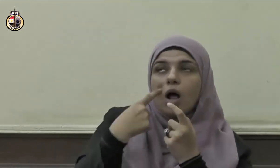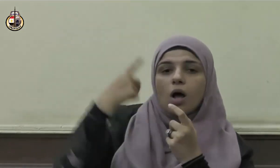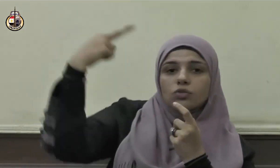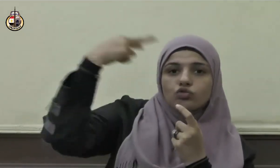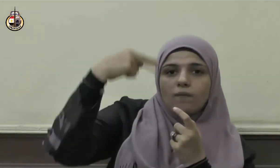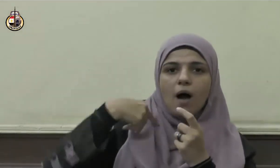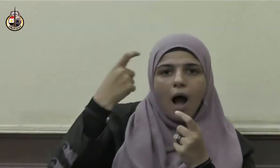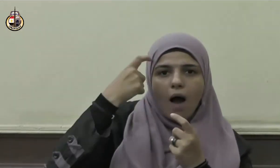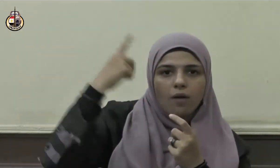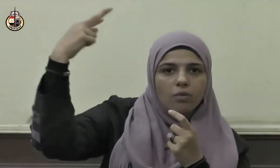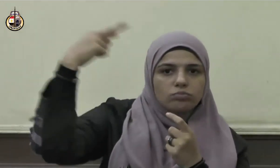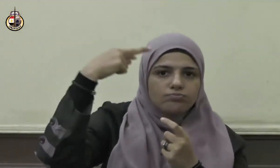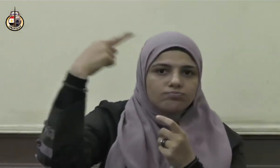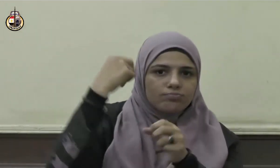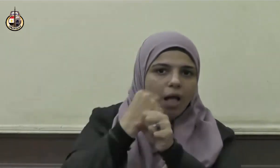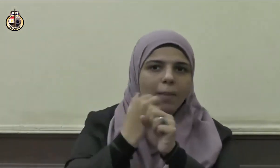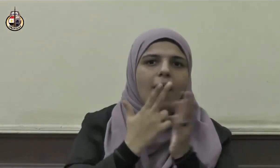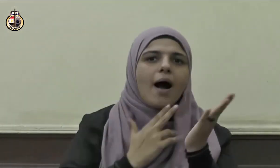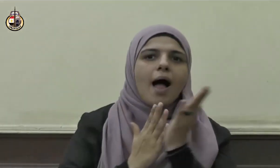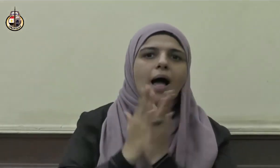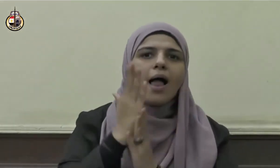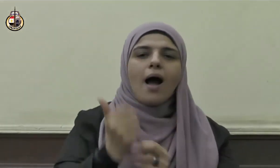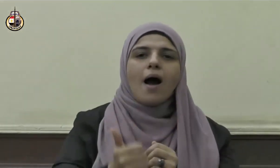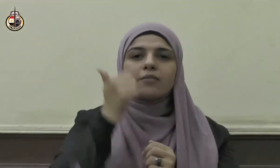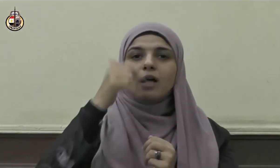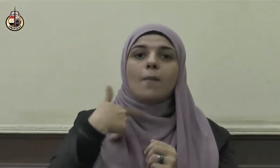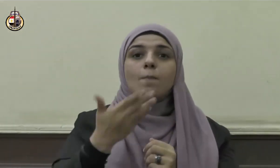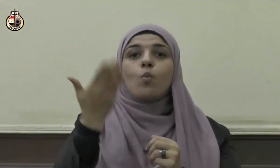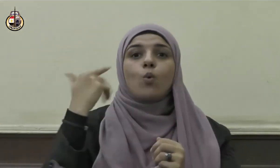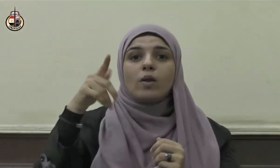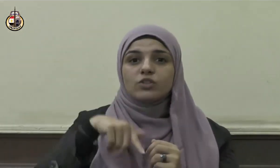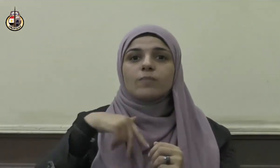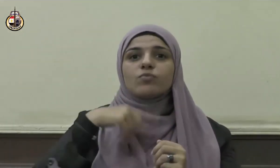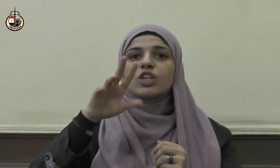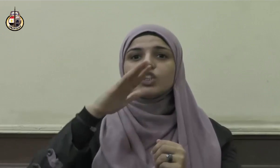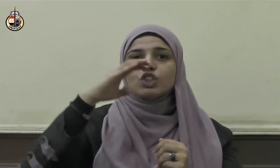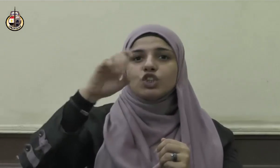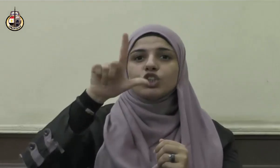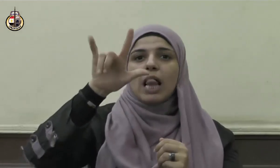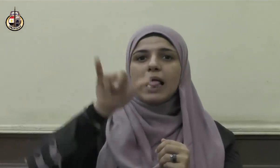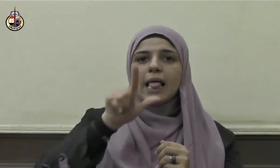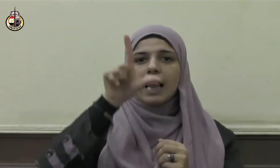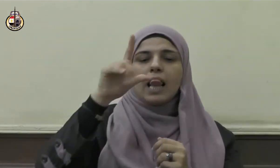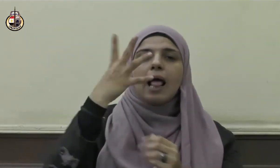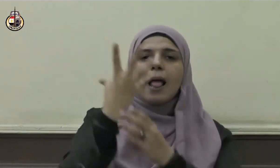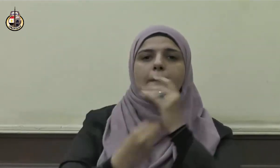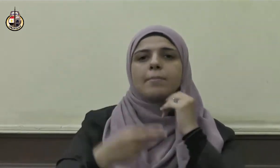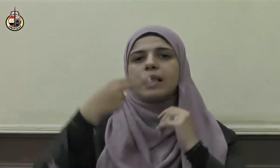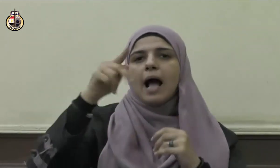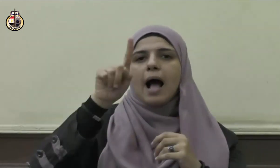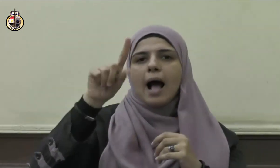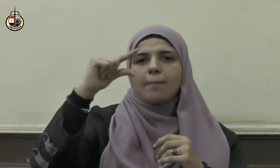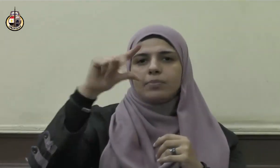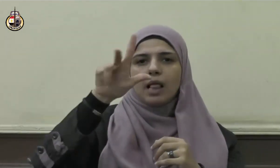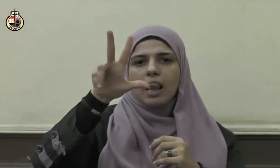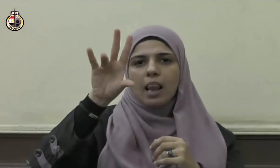ومن ذلك ما كان من سيدنا جرير بن عبد الله رضي الله عنه، حيث